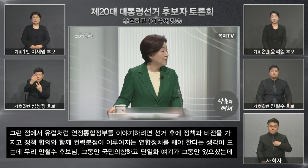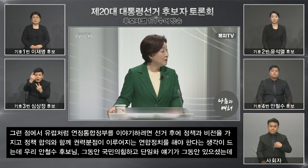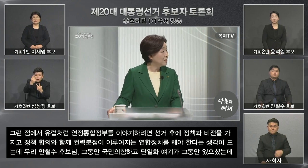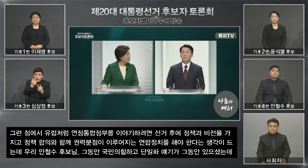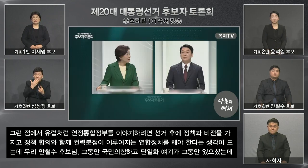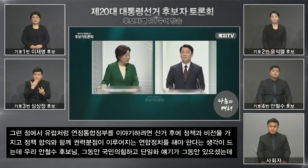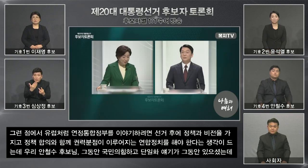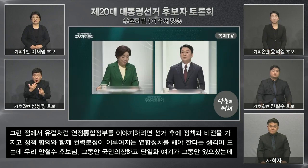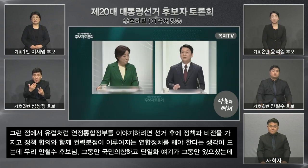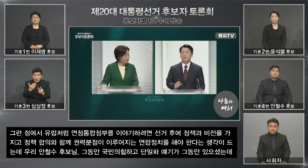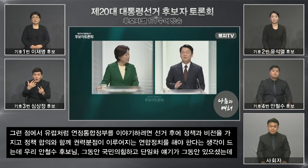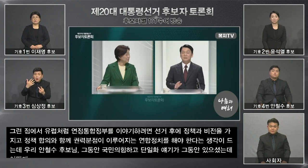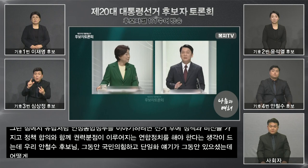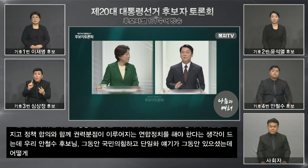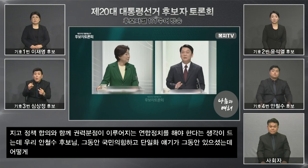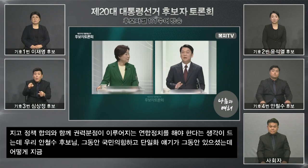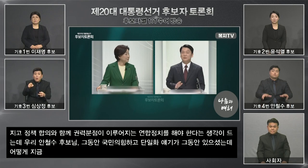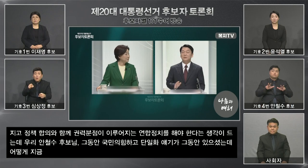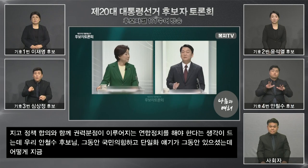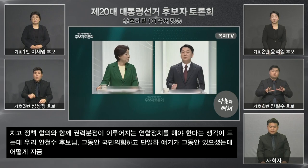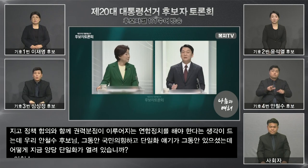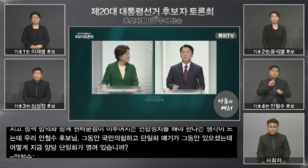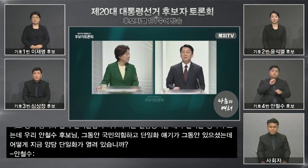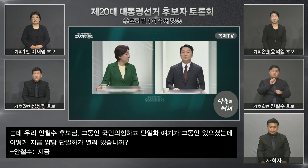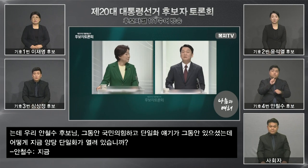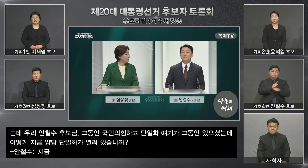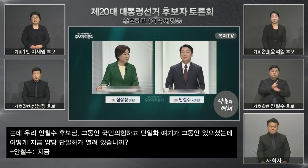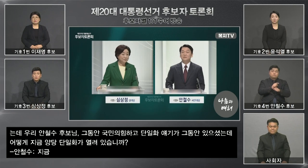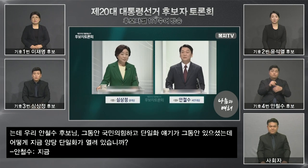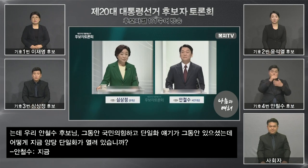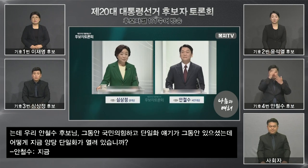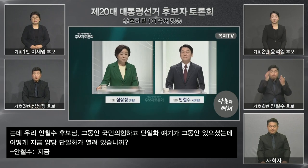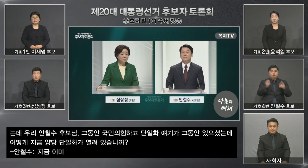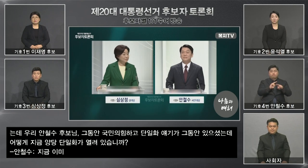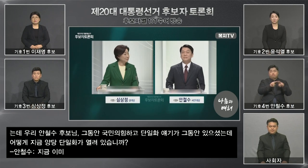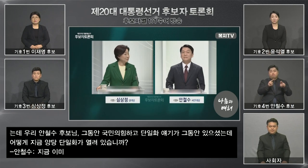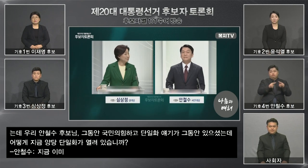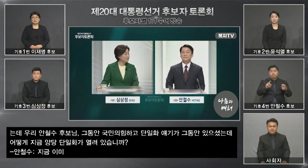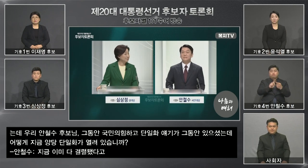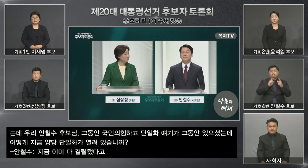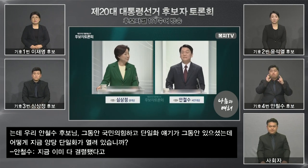어떻게 지금 이미 다 결렬됐다고 선언을 했죠.